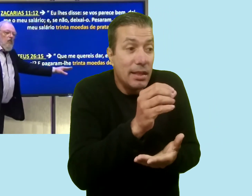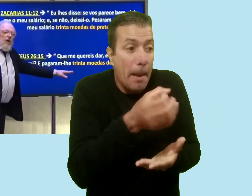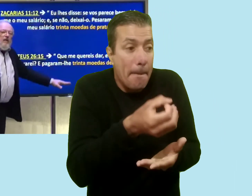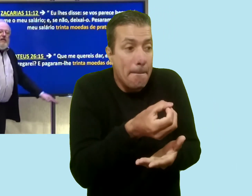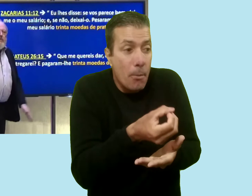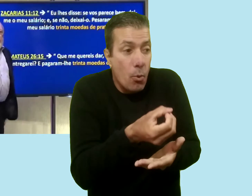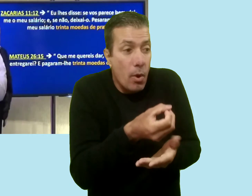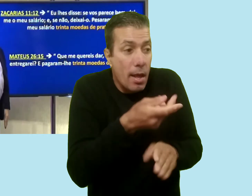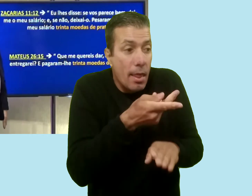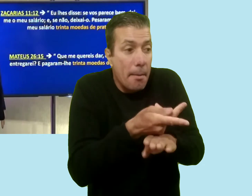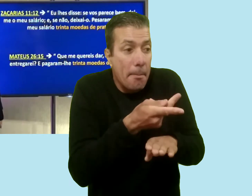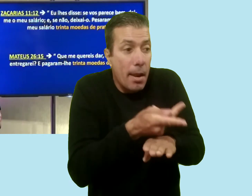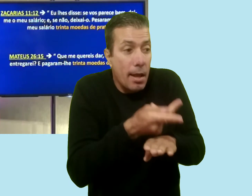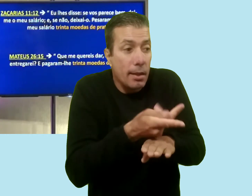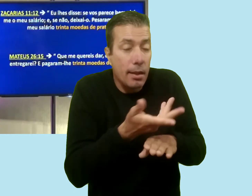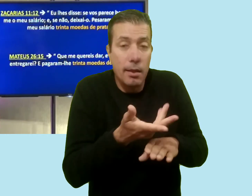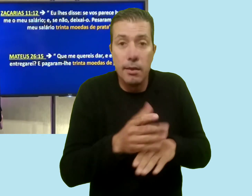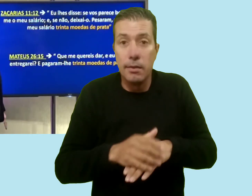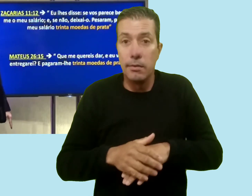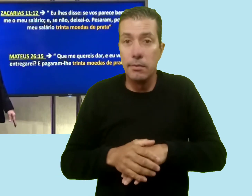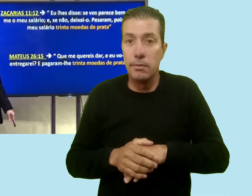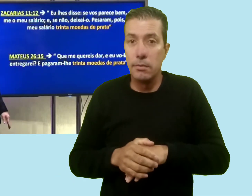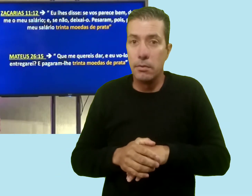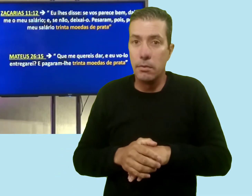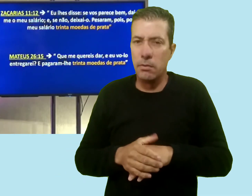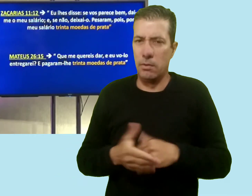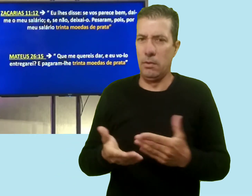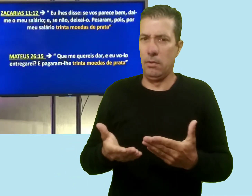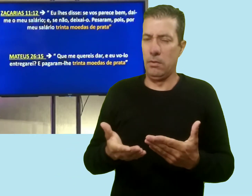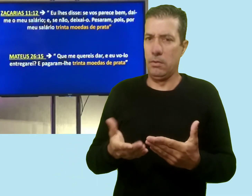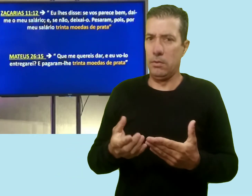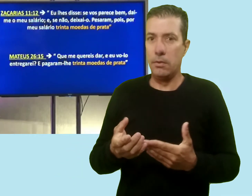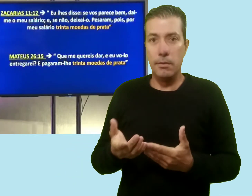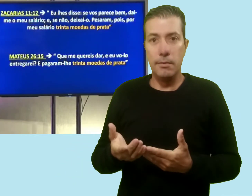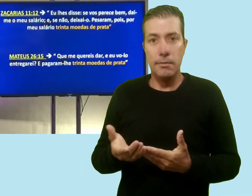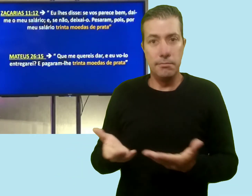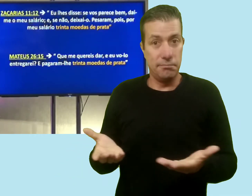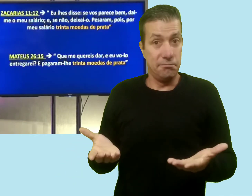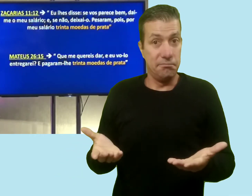30 moedas de prata. Tudo coincidência, né?